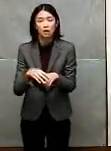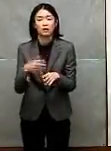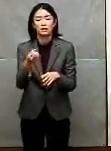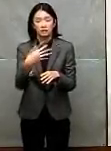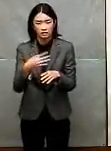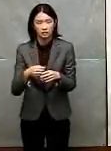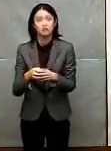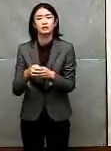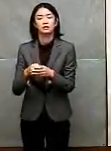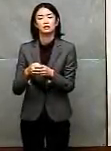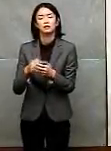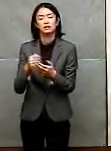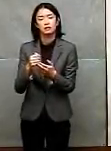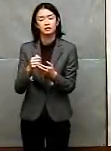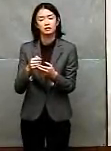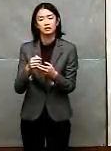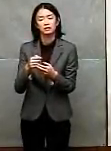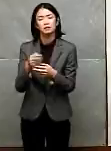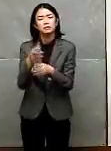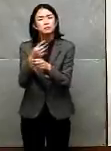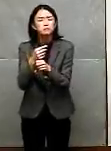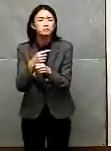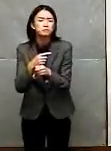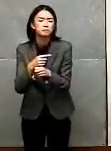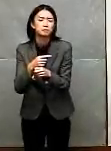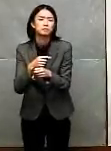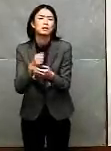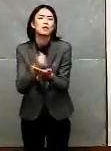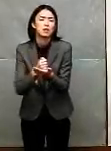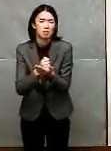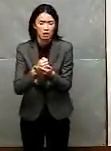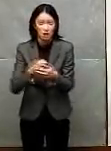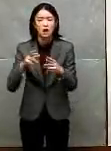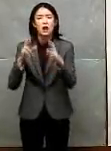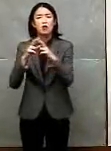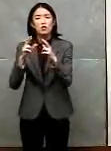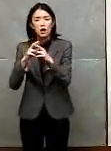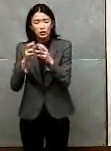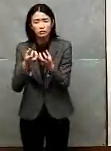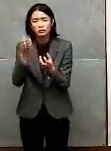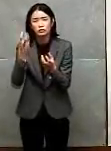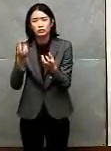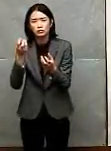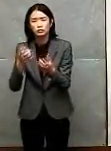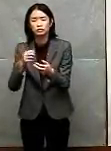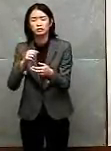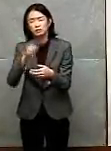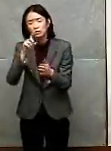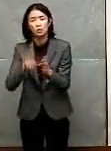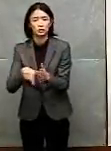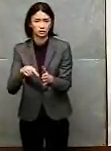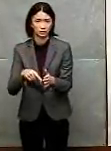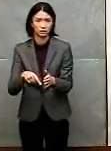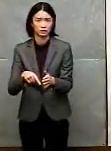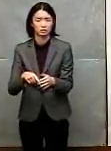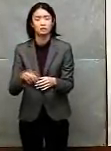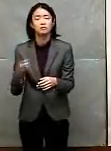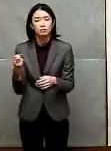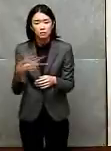時期なんですけれども、でもラフランスの時期でもありまして、しかも数年前に私